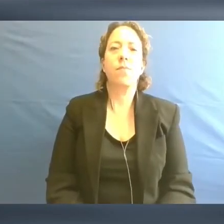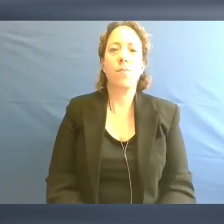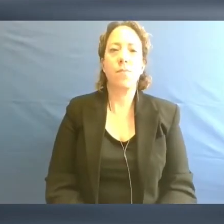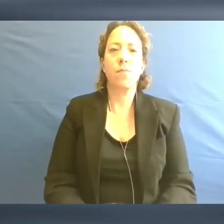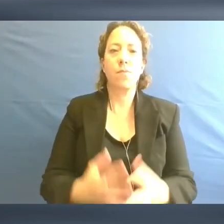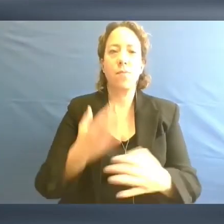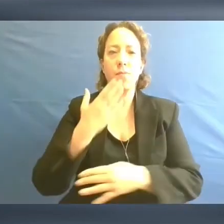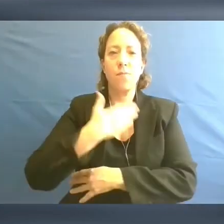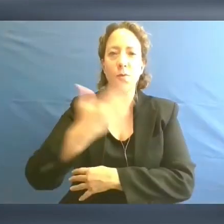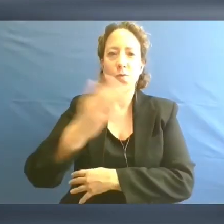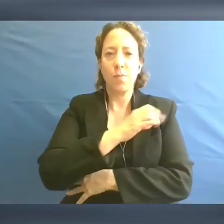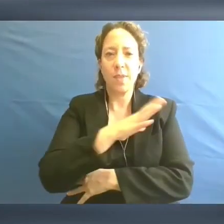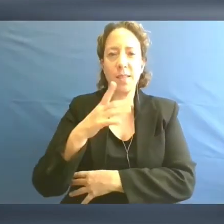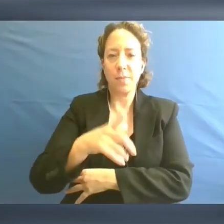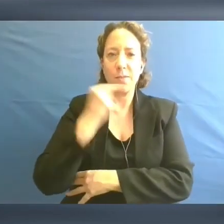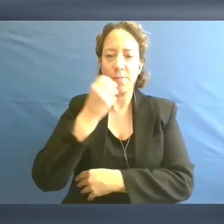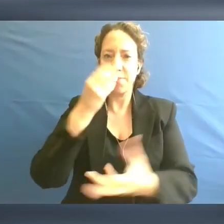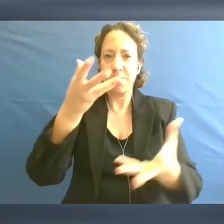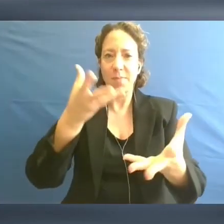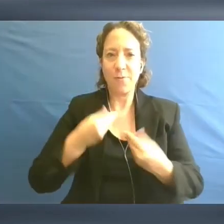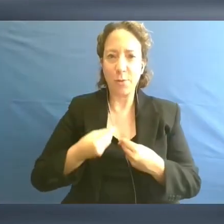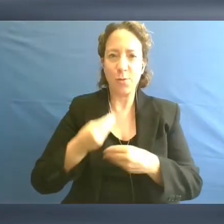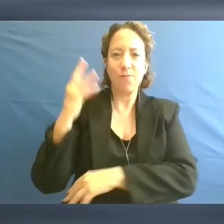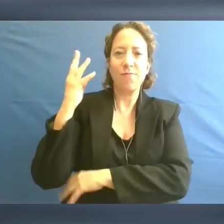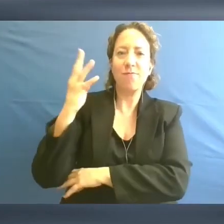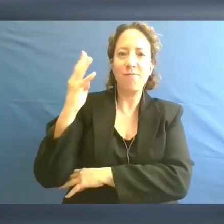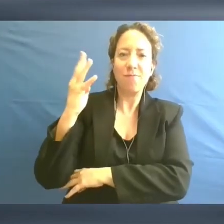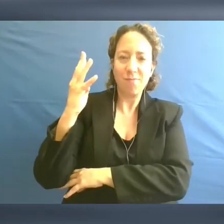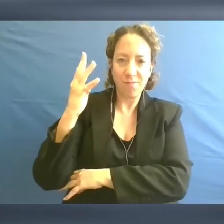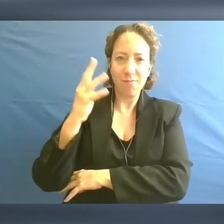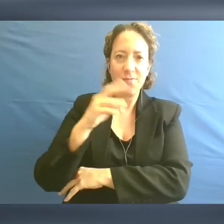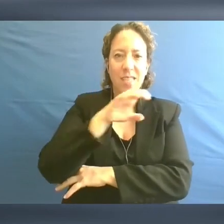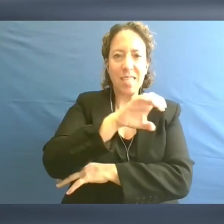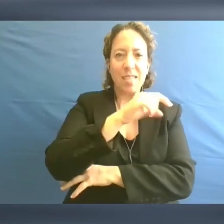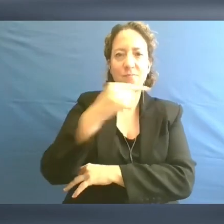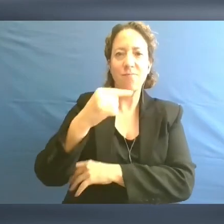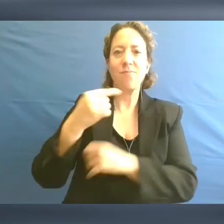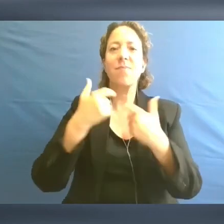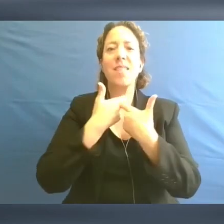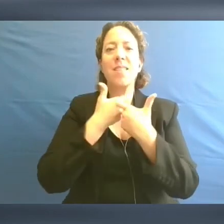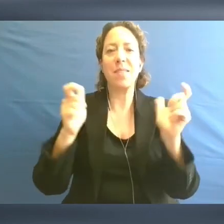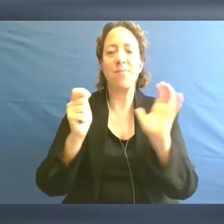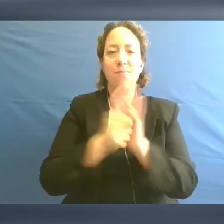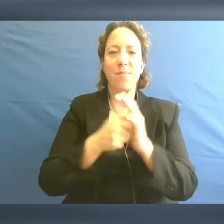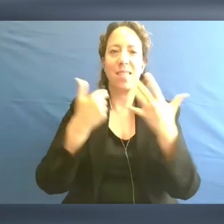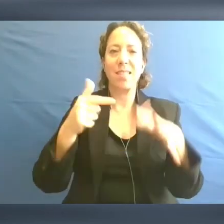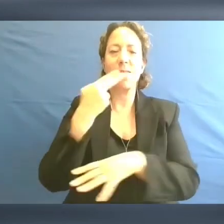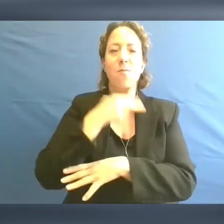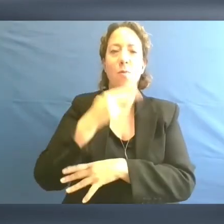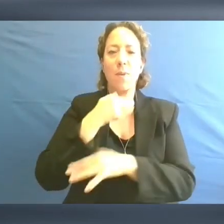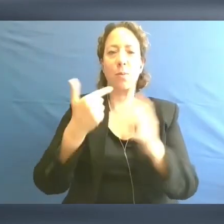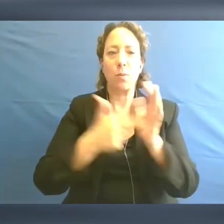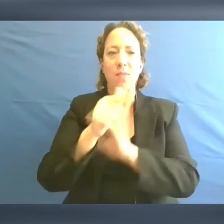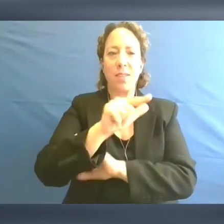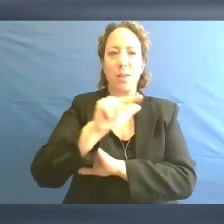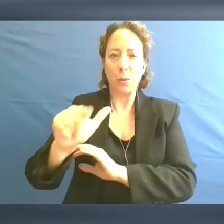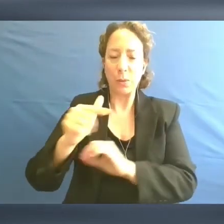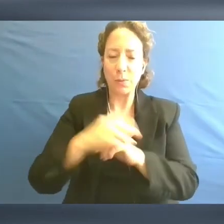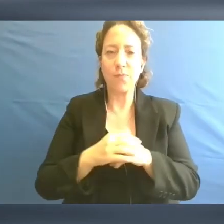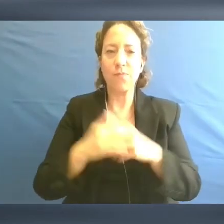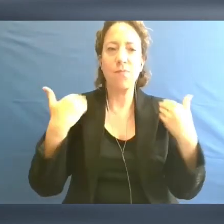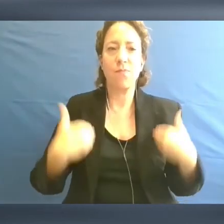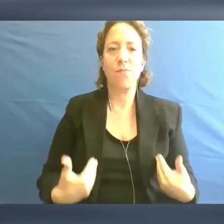Bonjour mesdames et messieurs, bienvenue à ce colloque e-accessibilité du 17 novembre 2022. Je